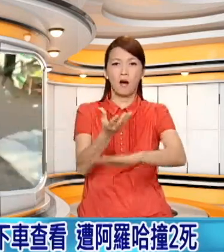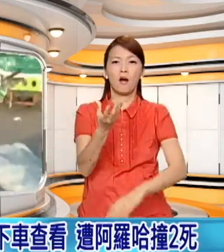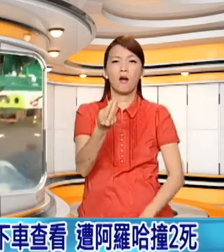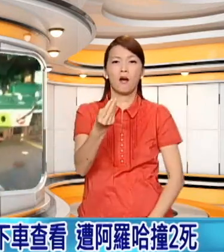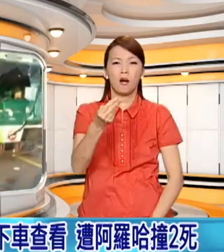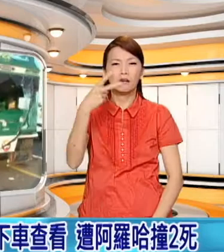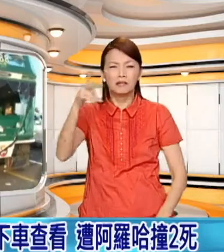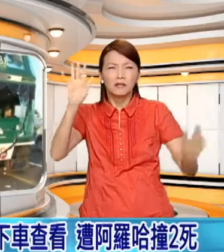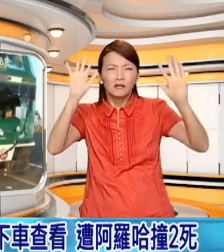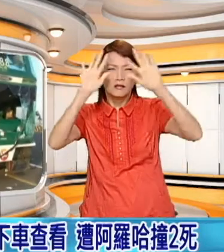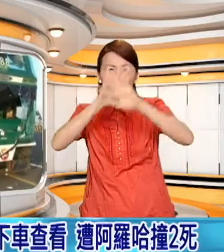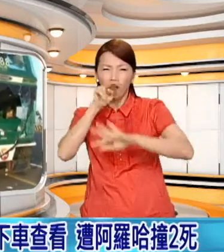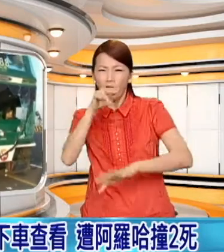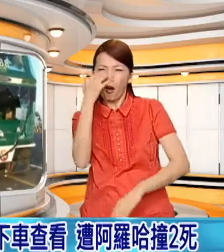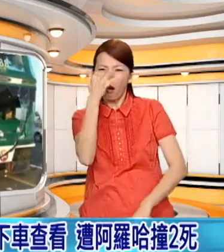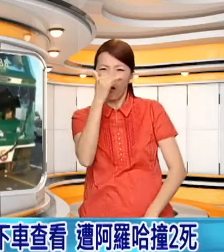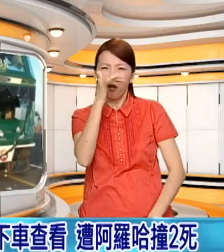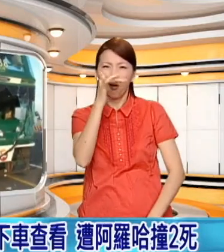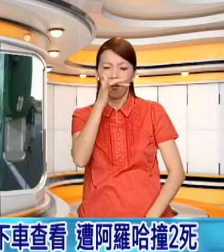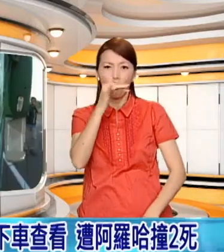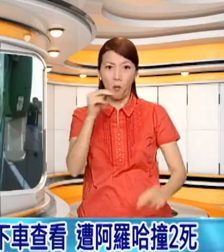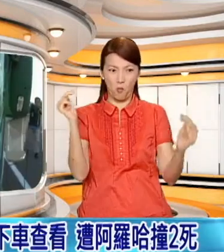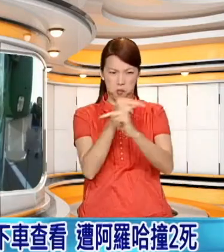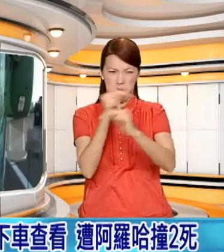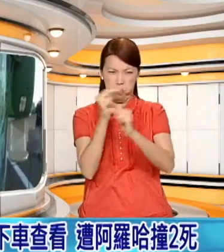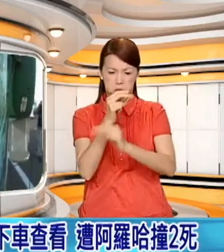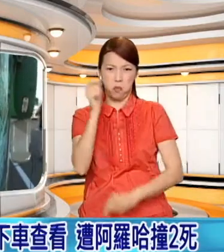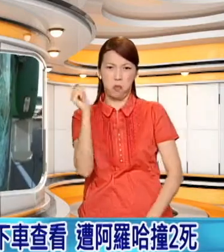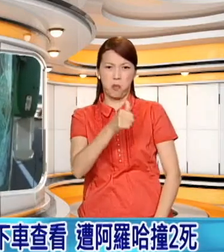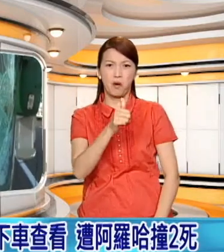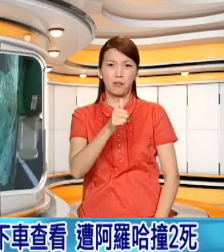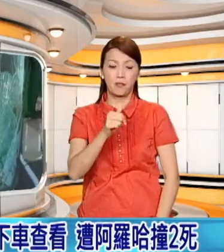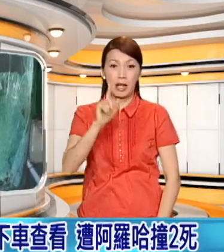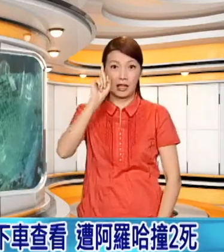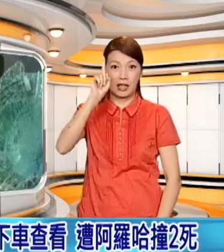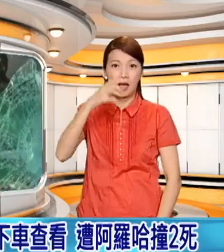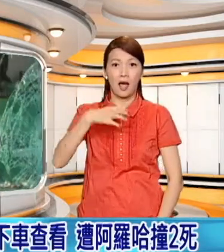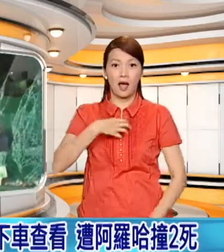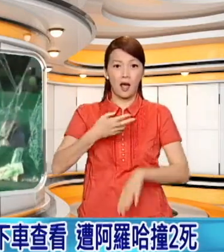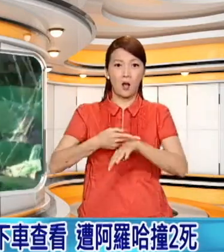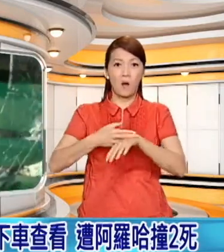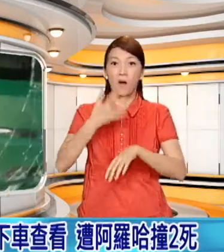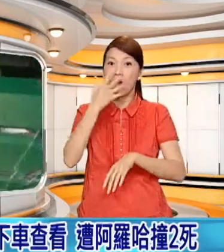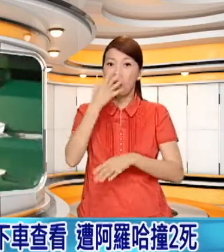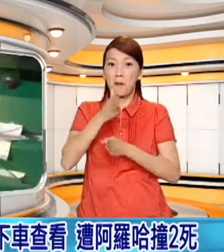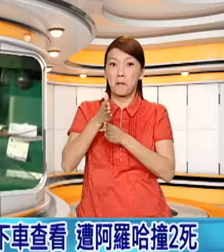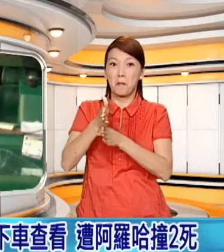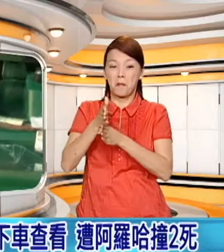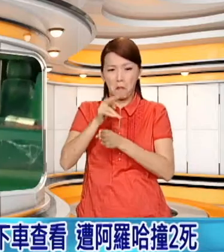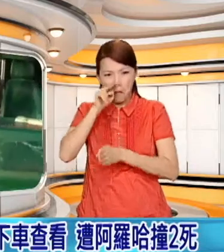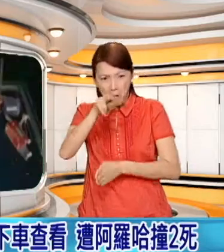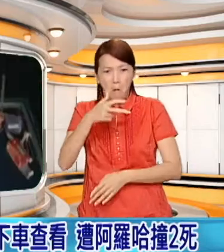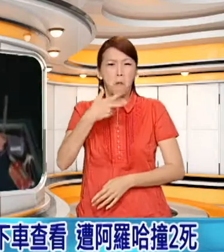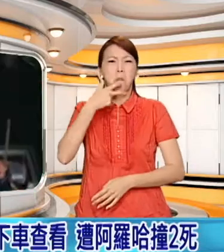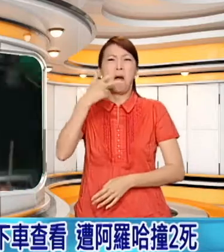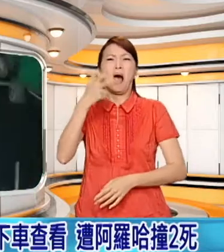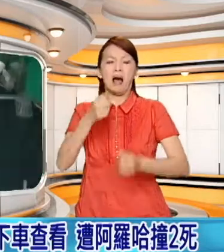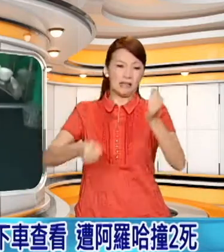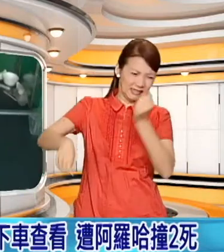天色昏暗，车速又快，一辆阿罗哈客运的大巴士闪避不及撞了上去，结果造